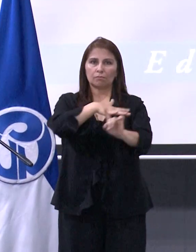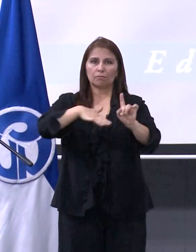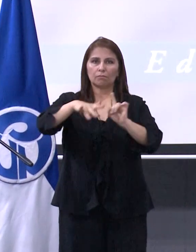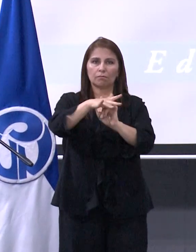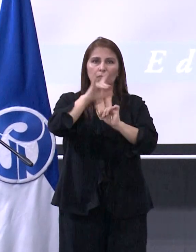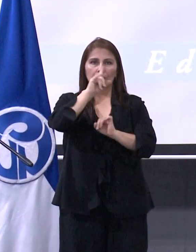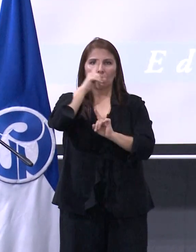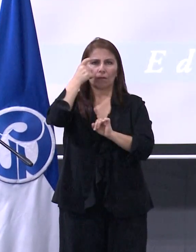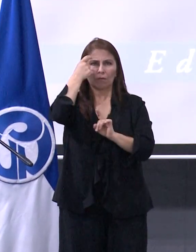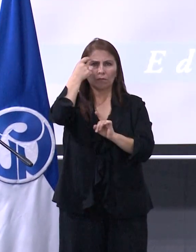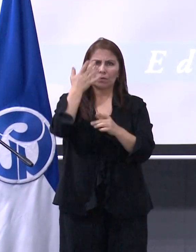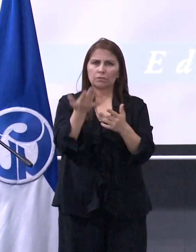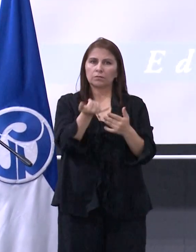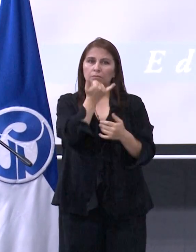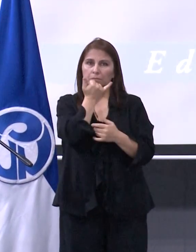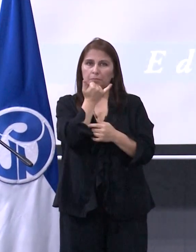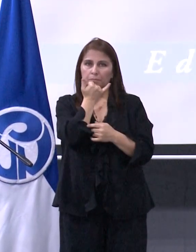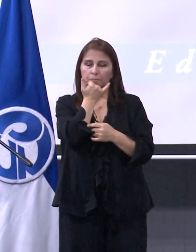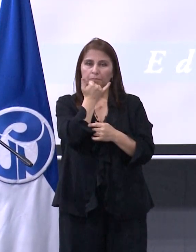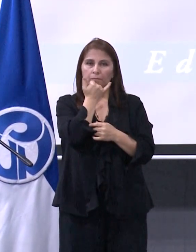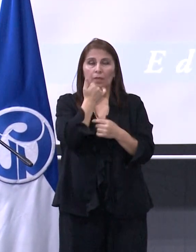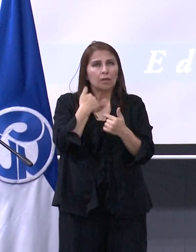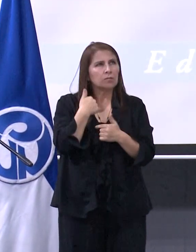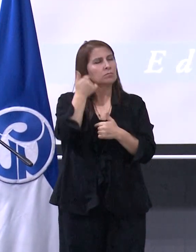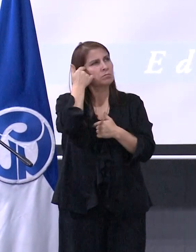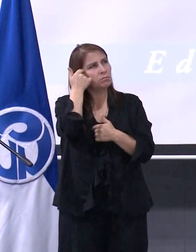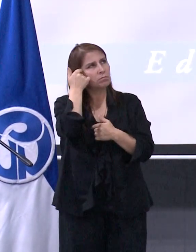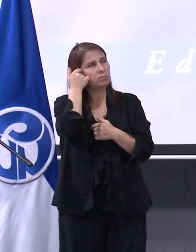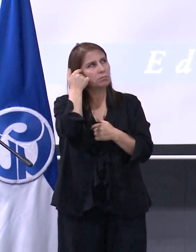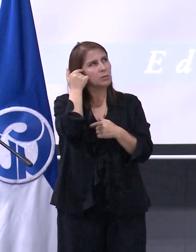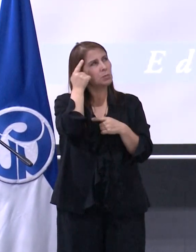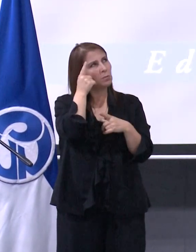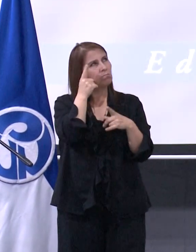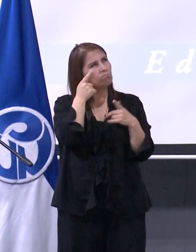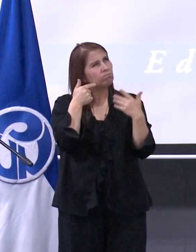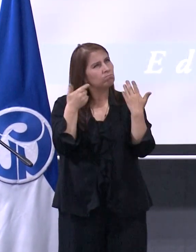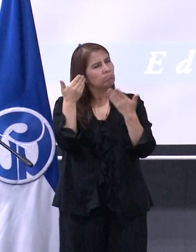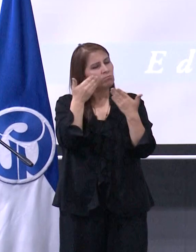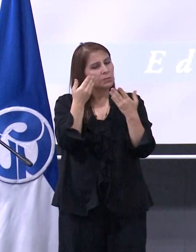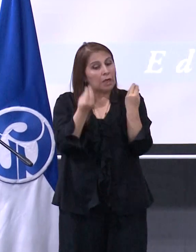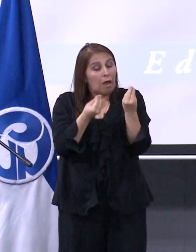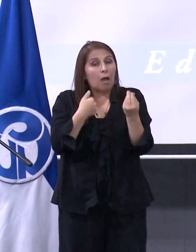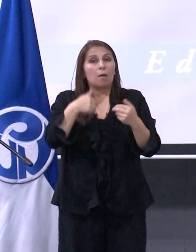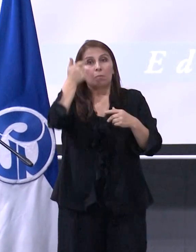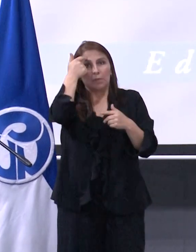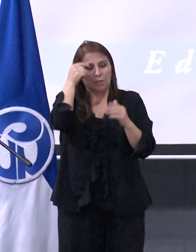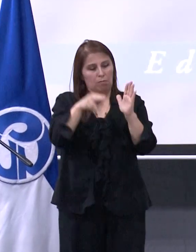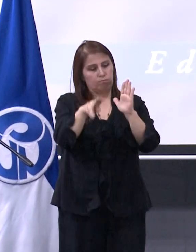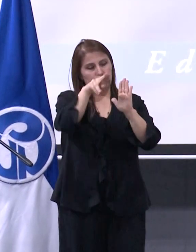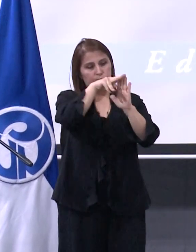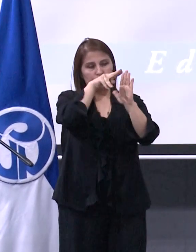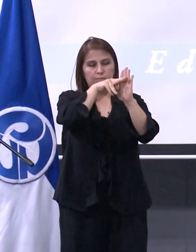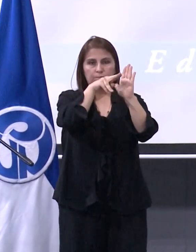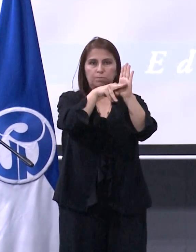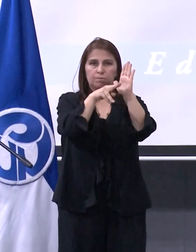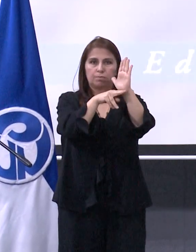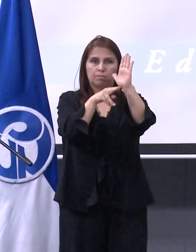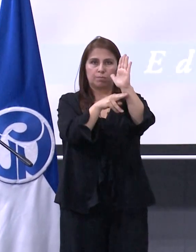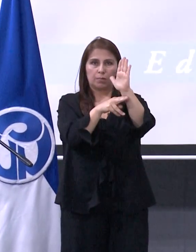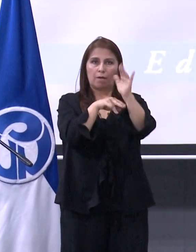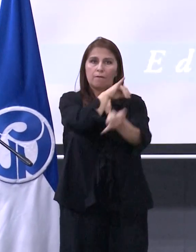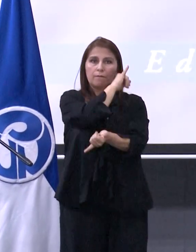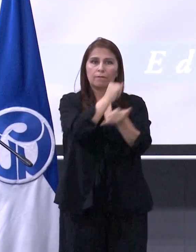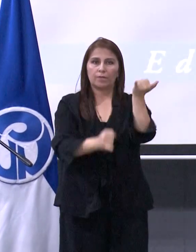empezó a pensar oa generar un marco normativo que después terminaría con la